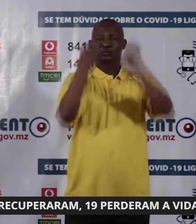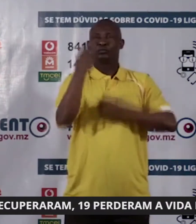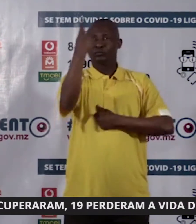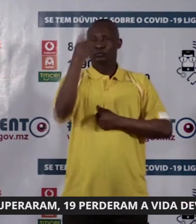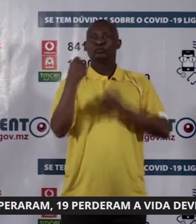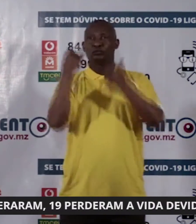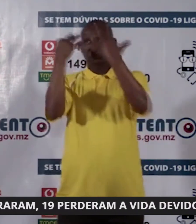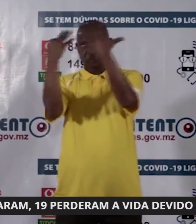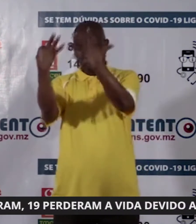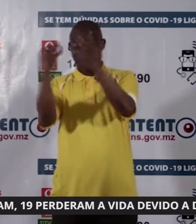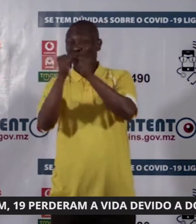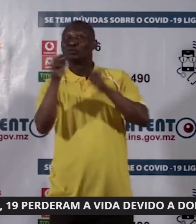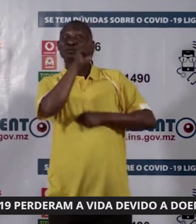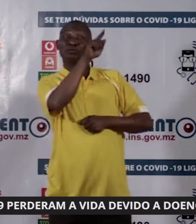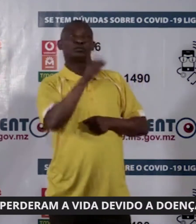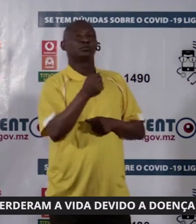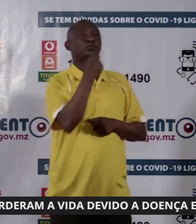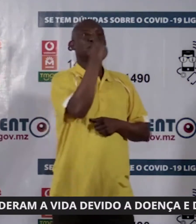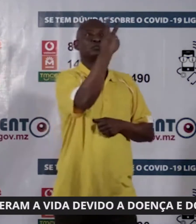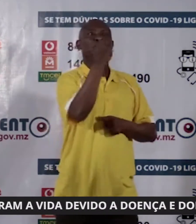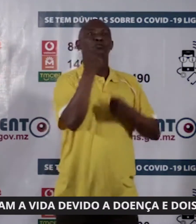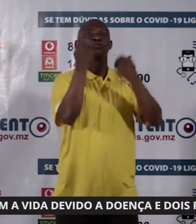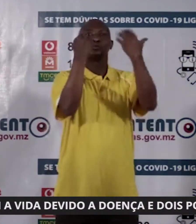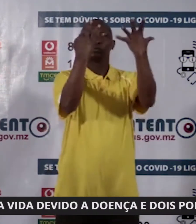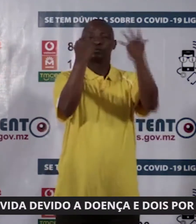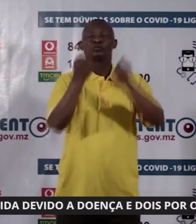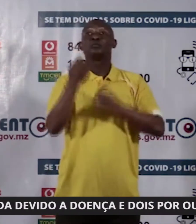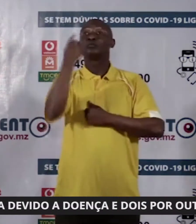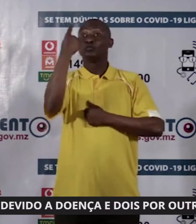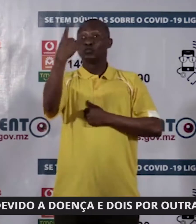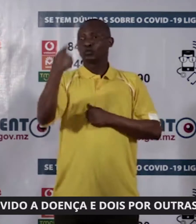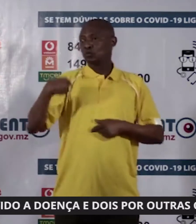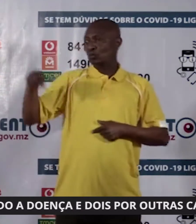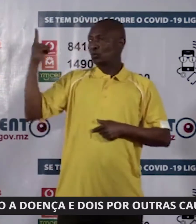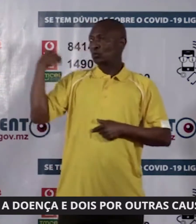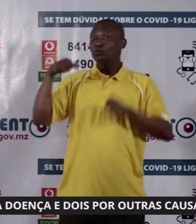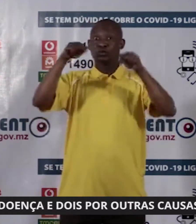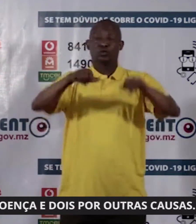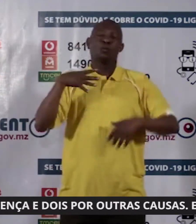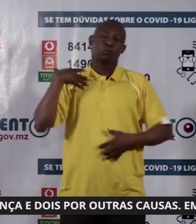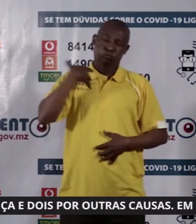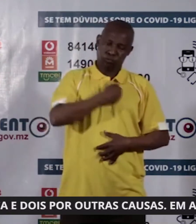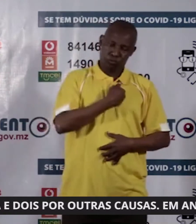nas últimas 24 horas. Existem atualmente em África